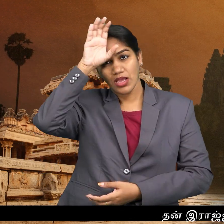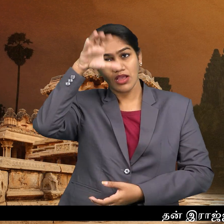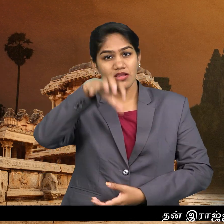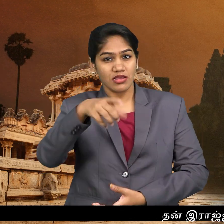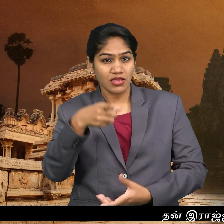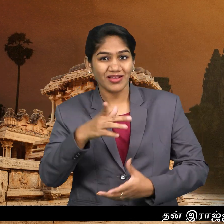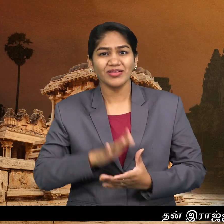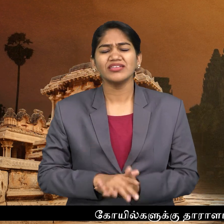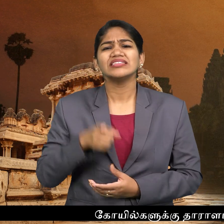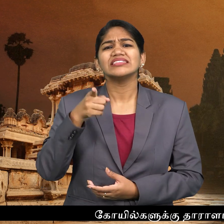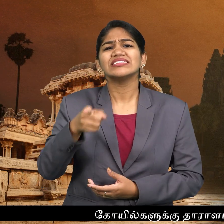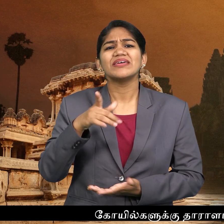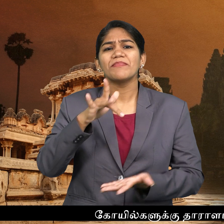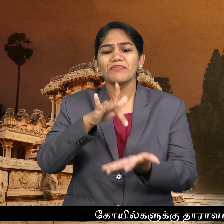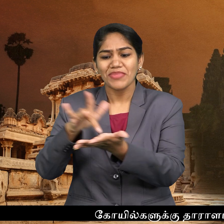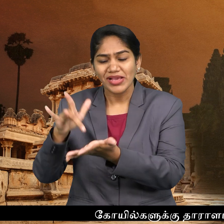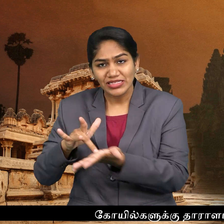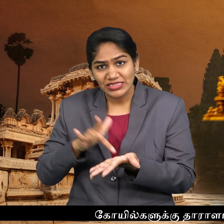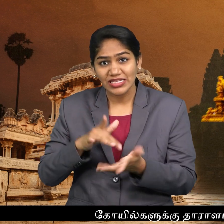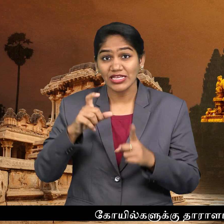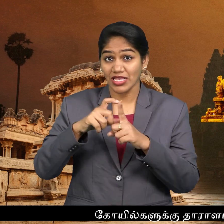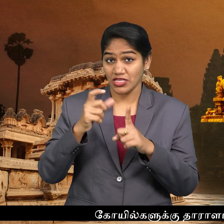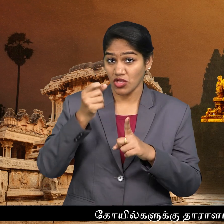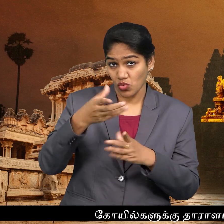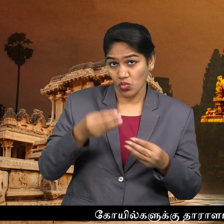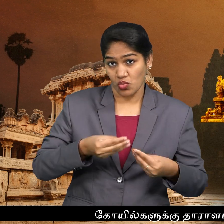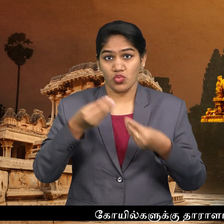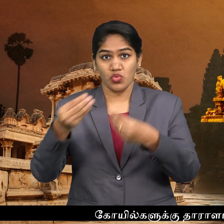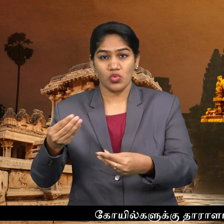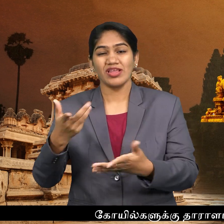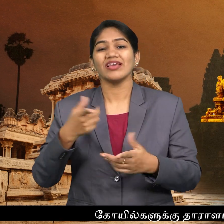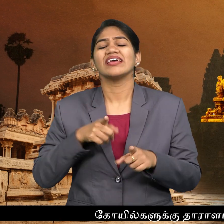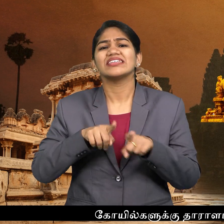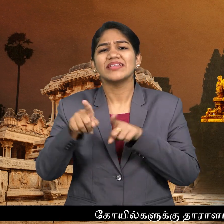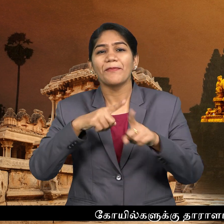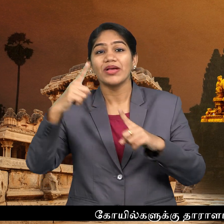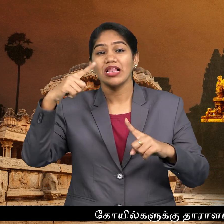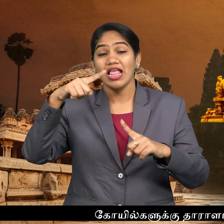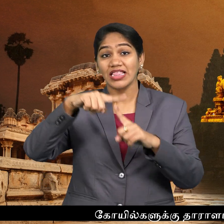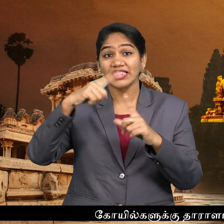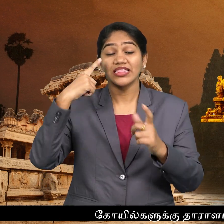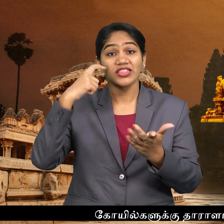தன் ராஜ்யத்தில் உள்ள கோயில்களுக்கு தாராளமாக பரிபாலனம் செய்தார்.